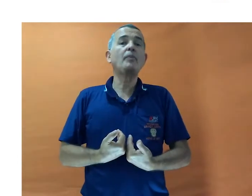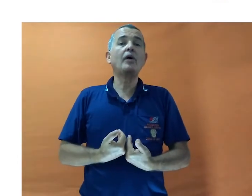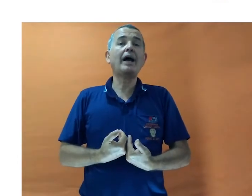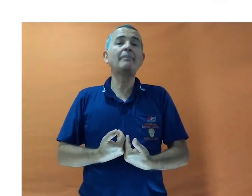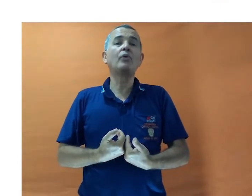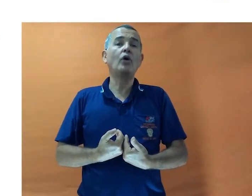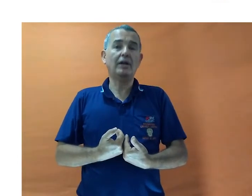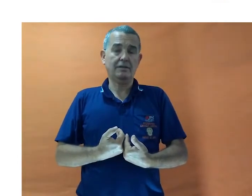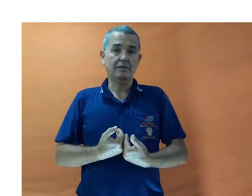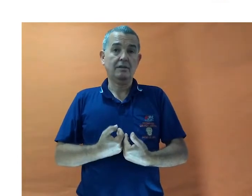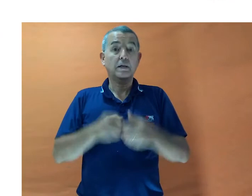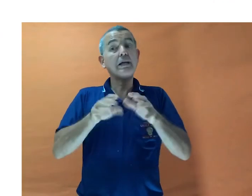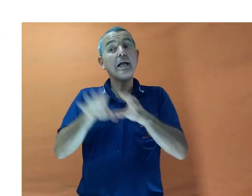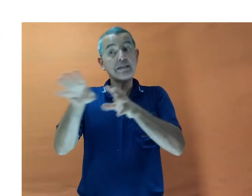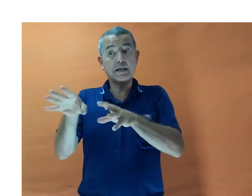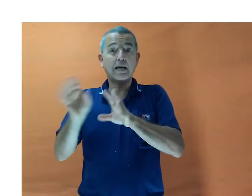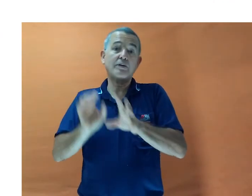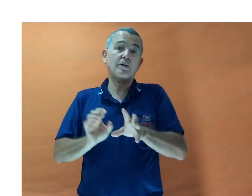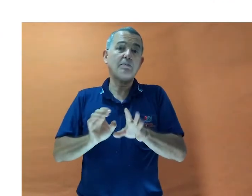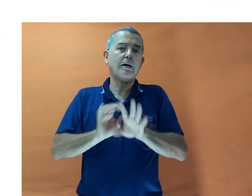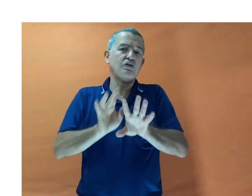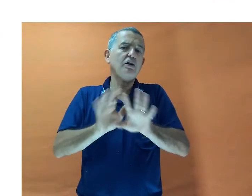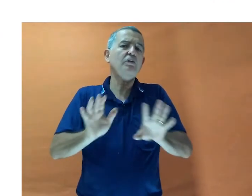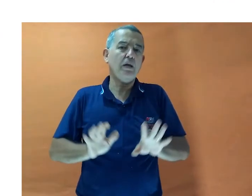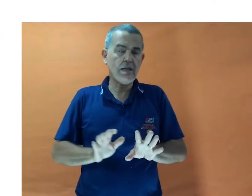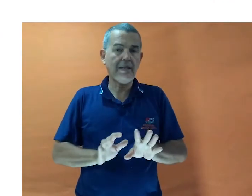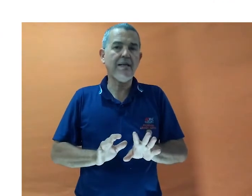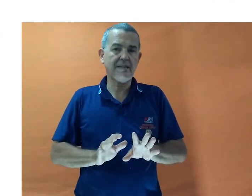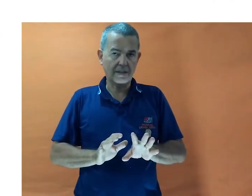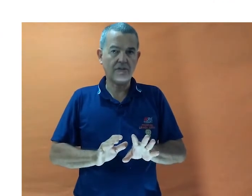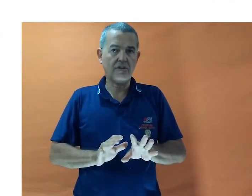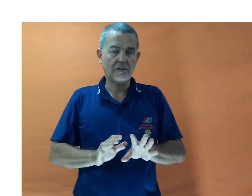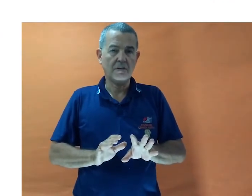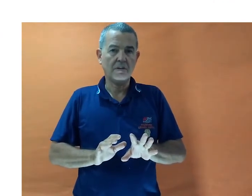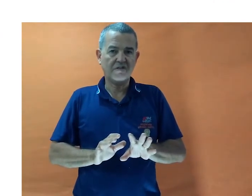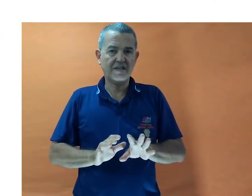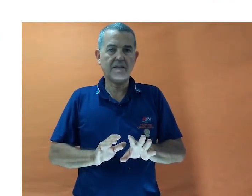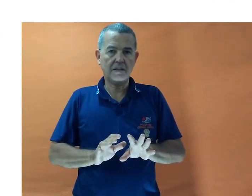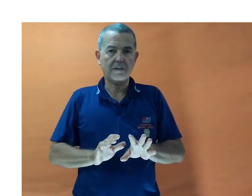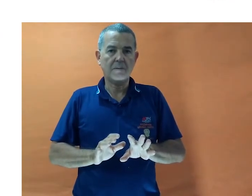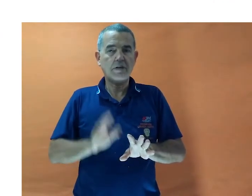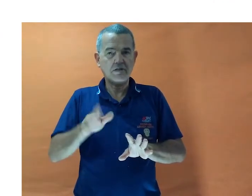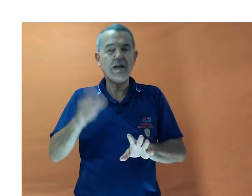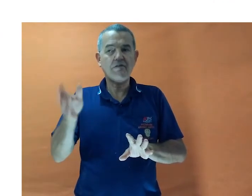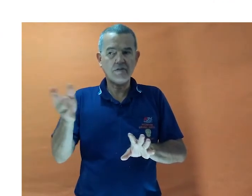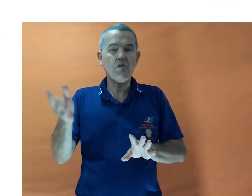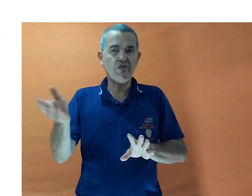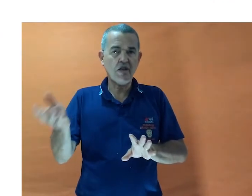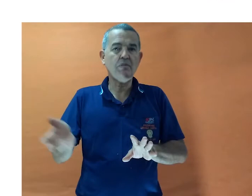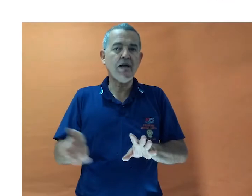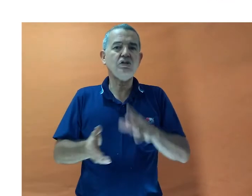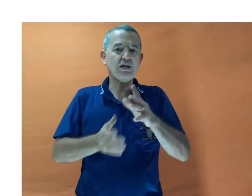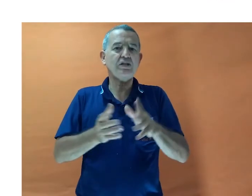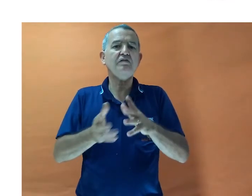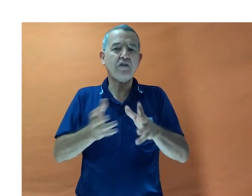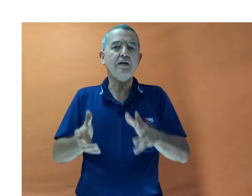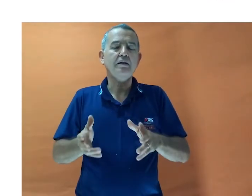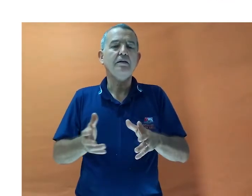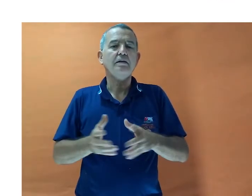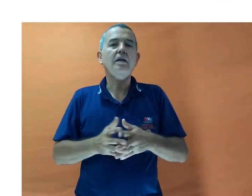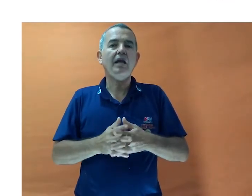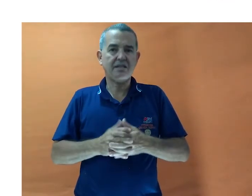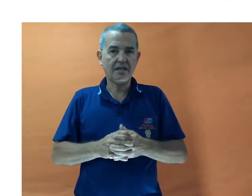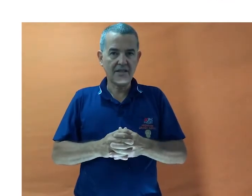iria incorporar a bola, que nesse caso da imagem não é interessante fazer. Mas vão haver imagens que a gente